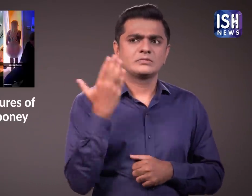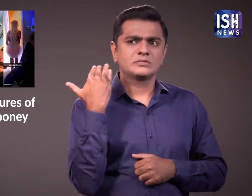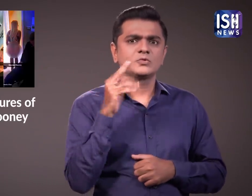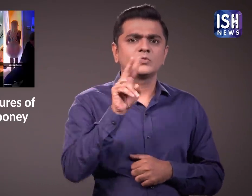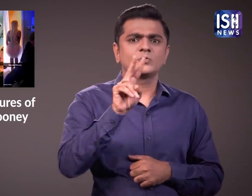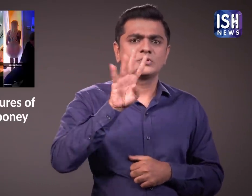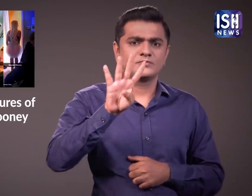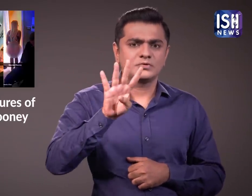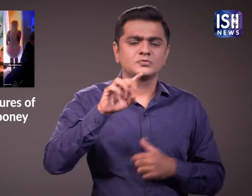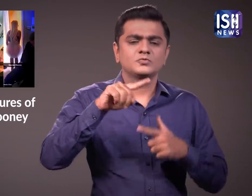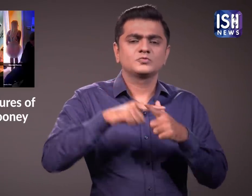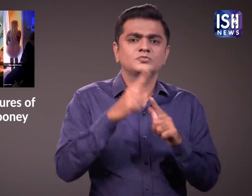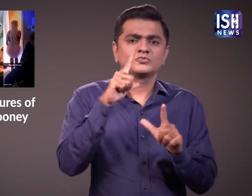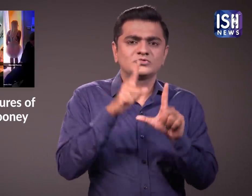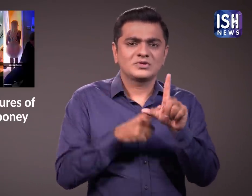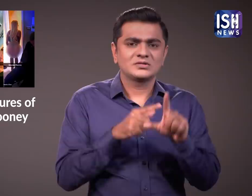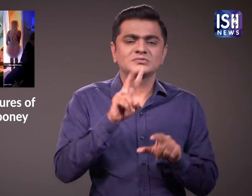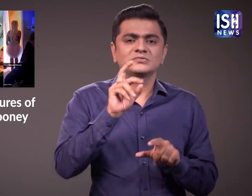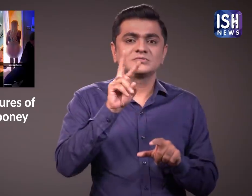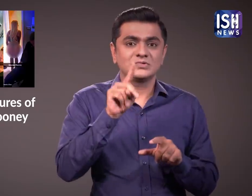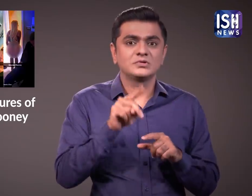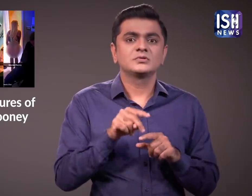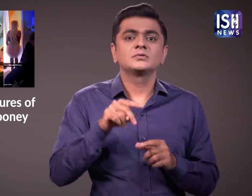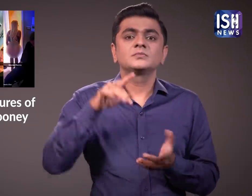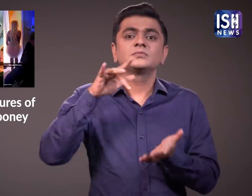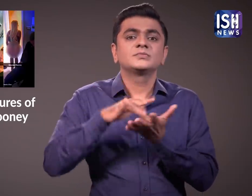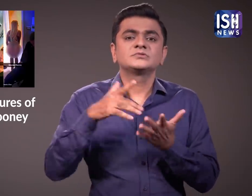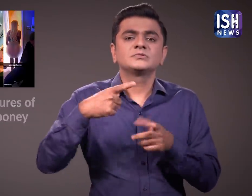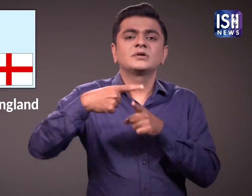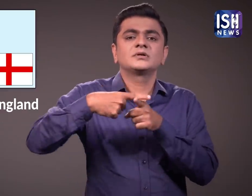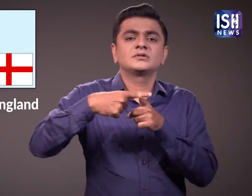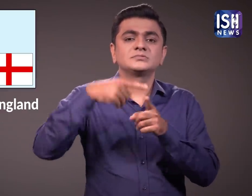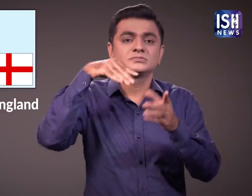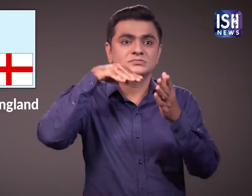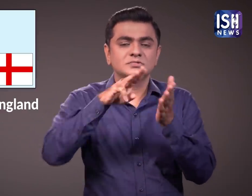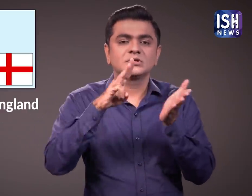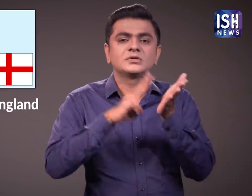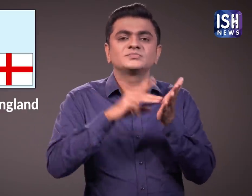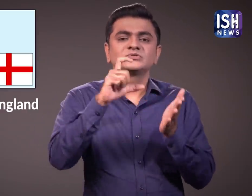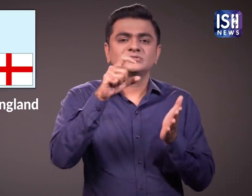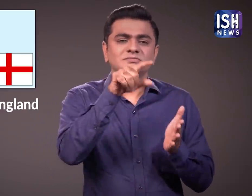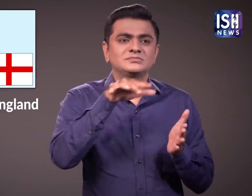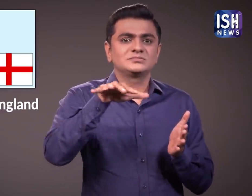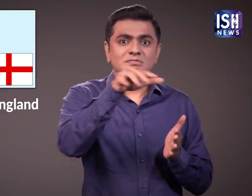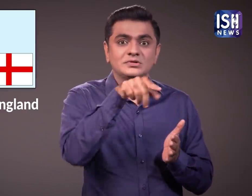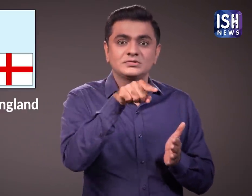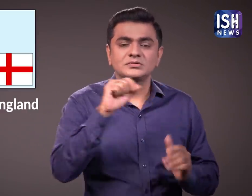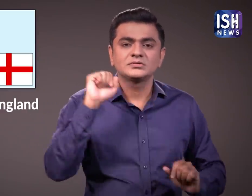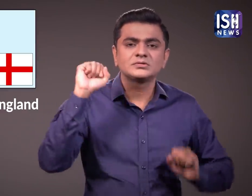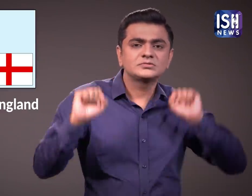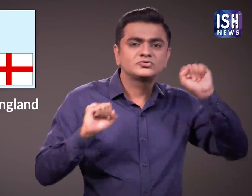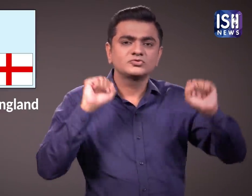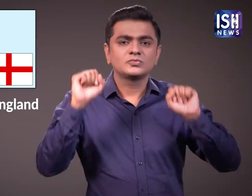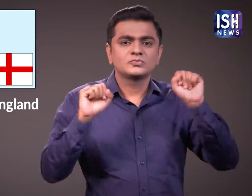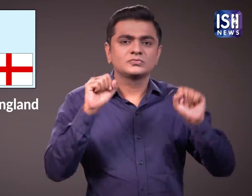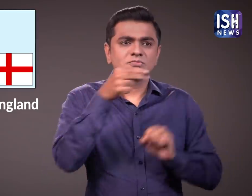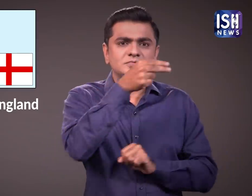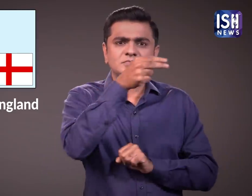24 जुलाई 2021 को इंगलिंड के मंचेस्टर में मॉडल